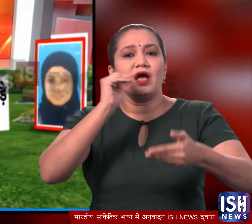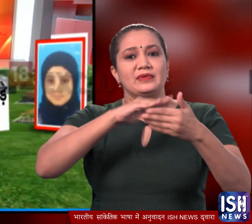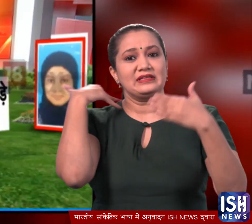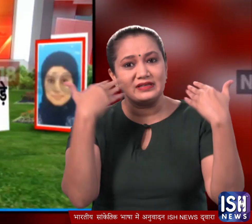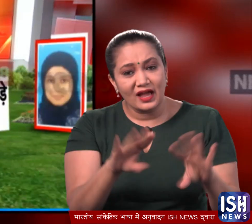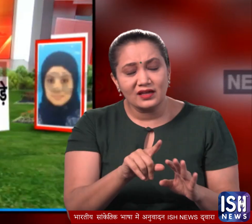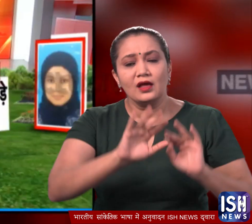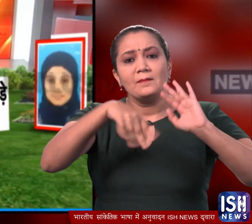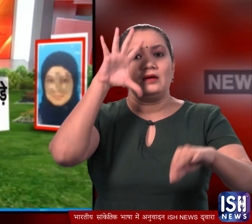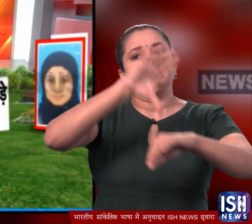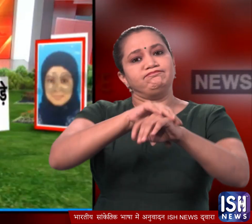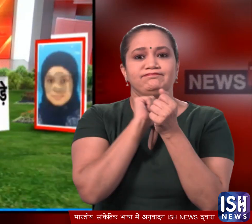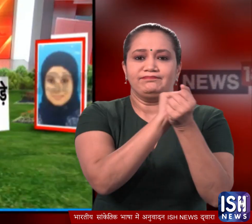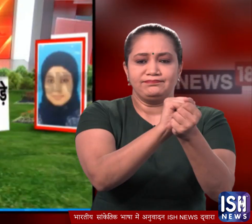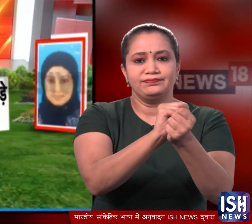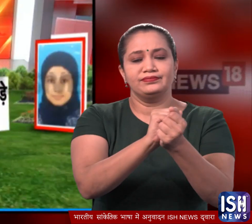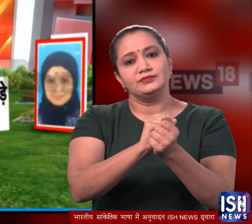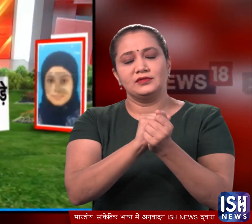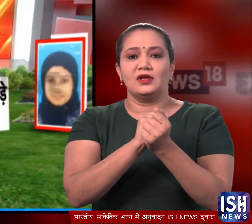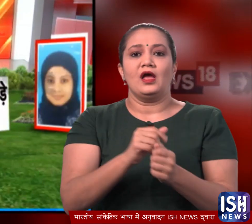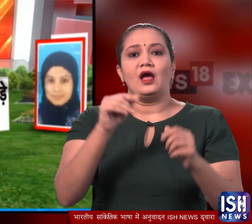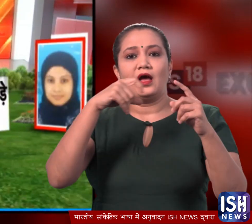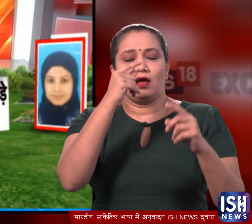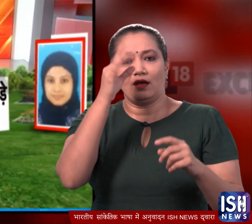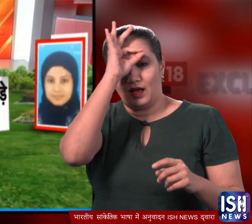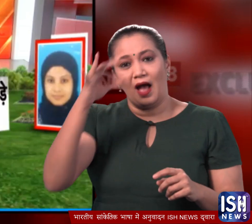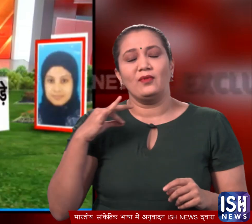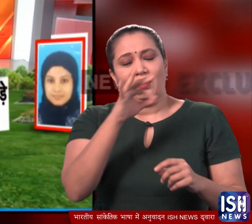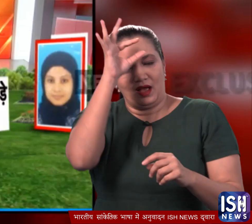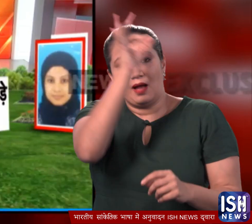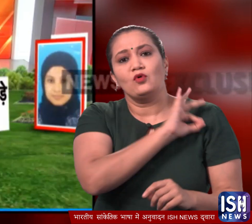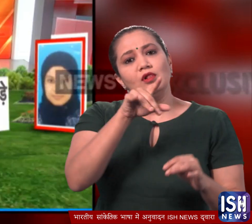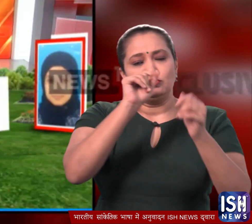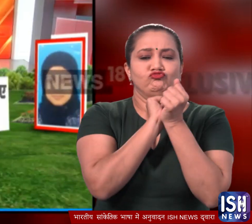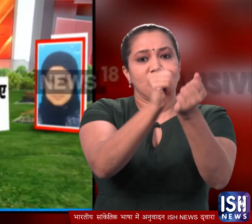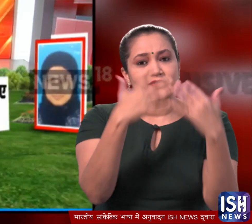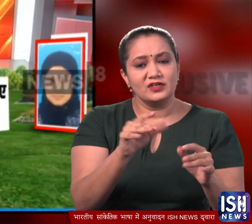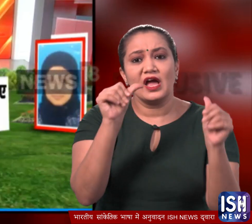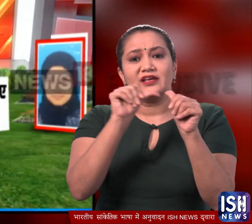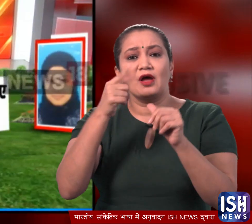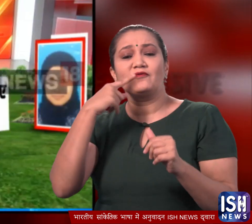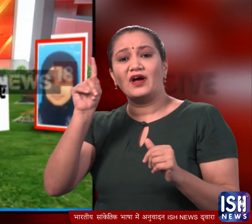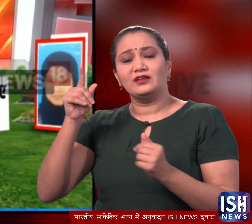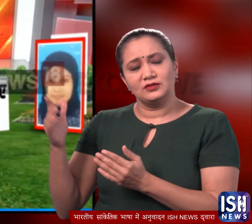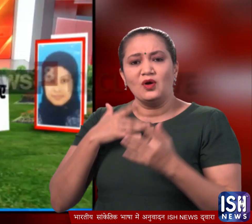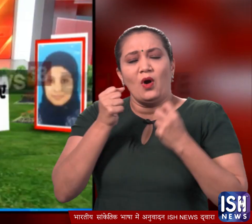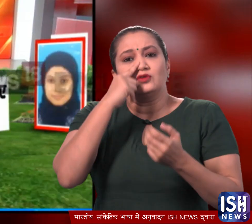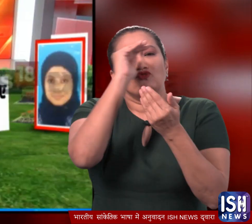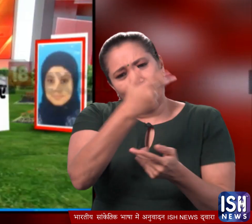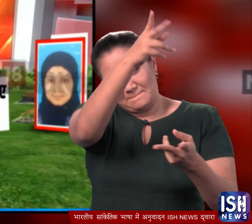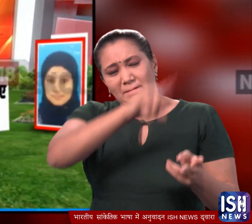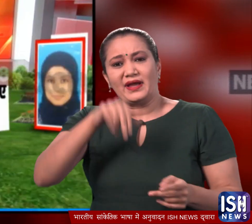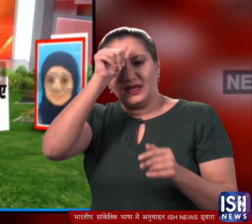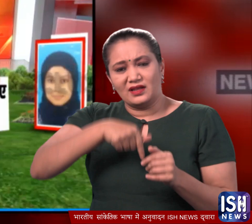होने के बाद पकड़े जाने पर उसे गिरफ्तार कर काबुल की जेल में डाल दिया गया, जिसके बाद आयशा के पिता ने बेटी को भारत लाने के